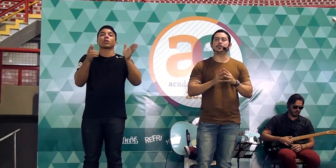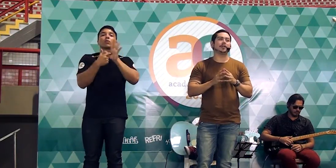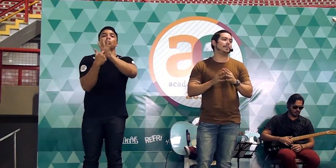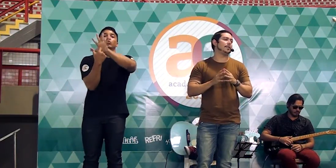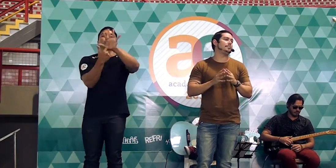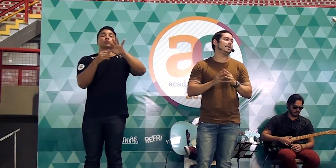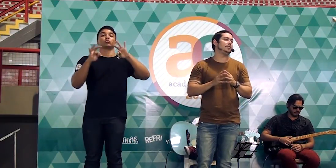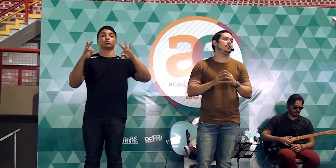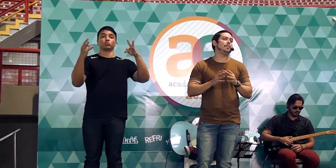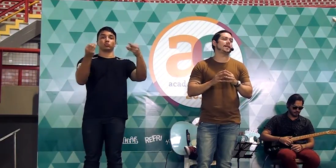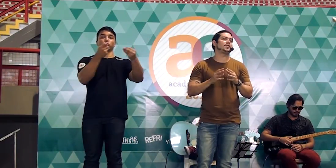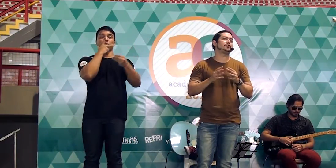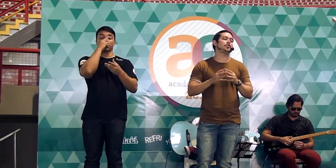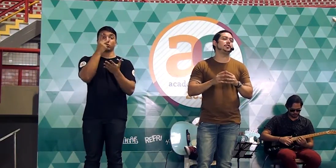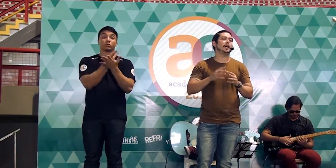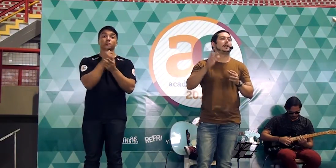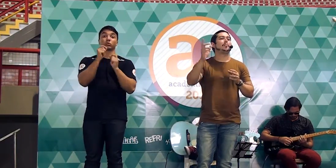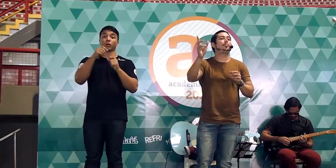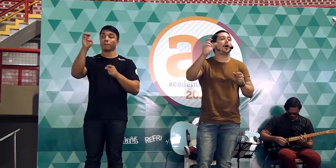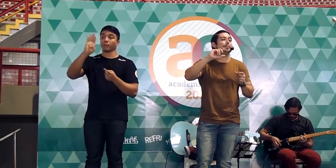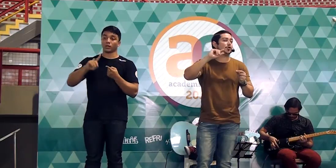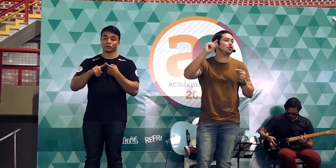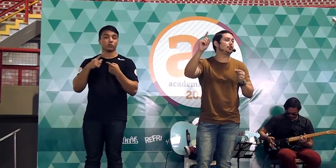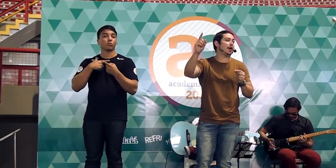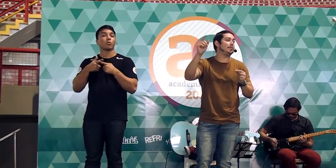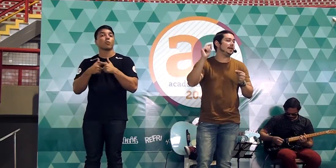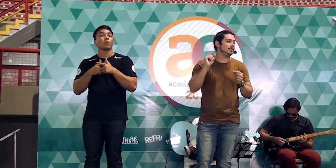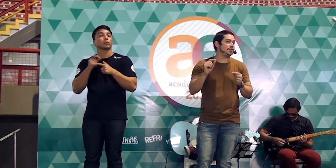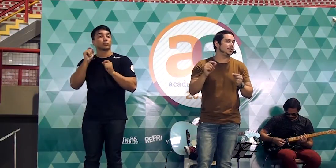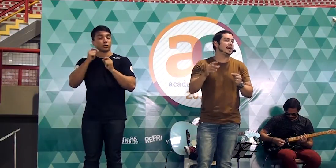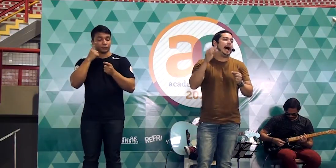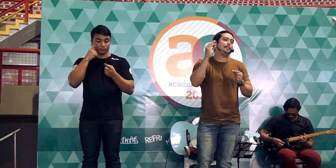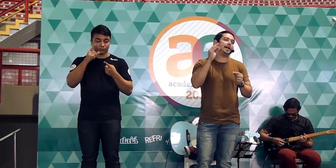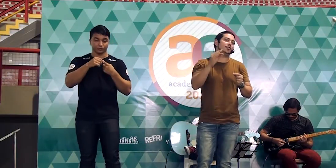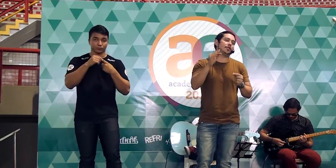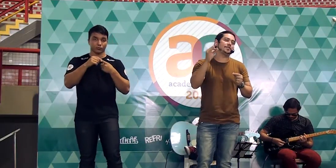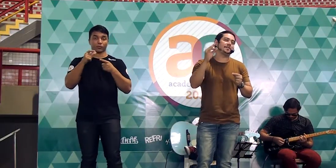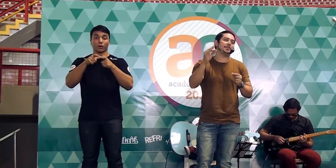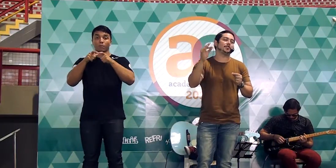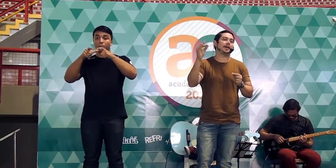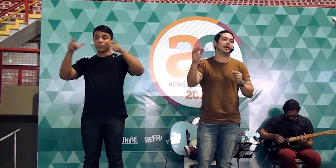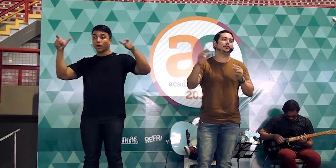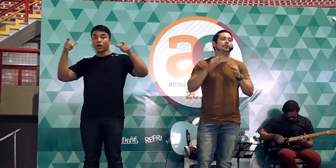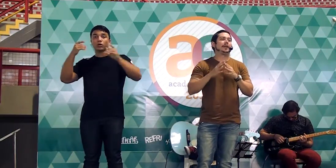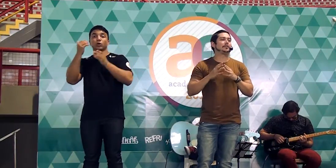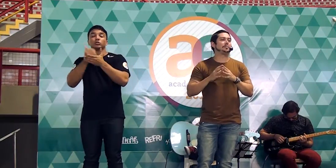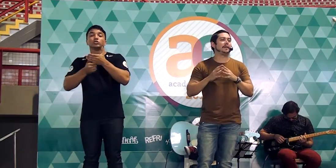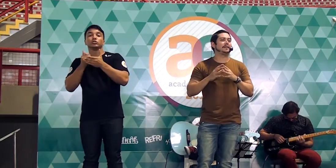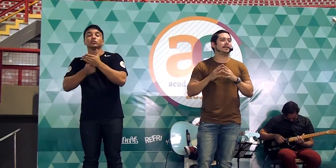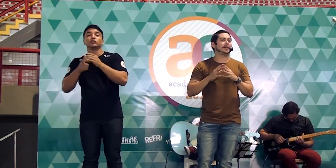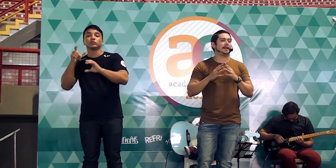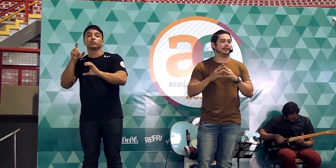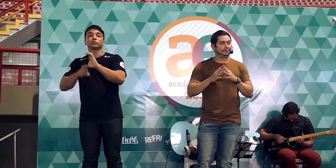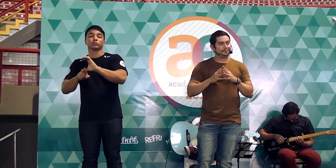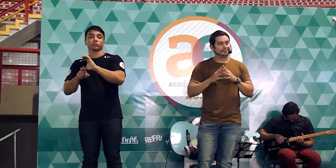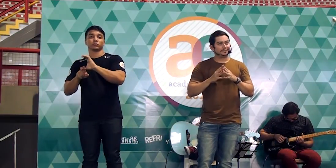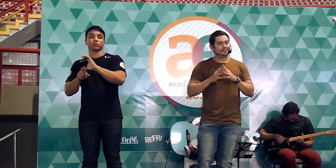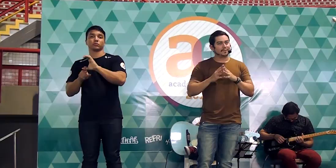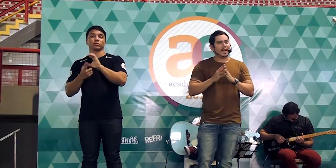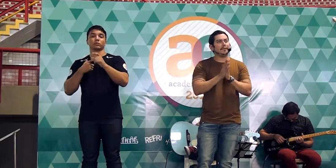abriram a cortina, meu amigo, o Brasil tinha proporcionalmente a maior dívida externa de um tal de planeta